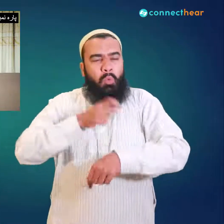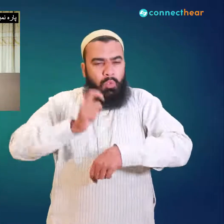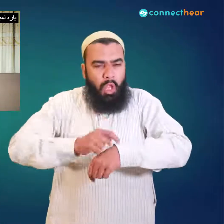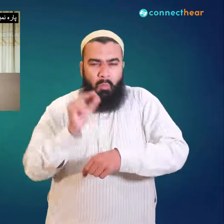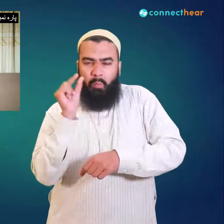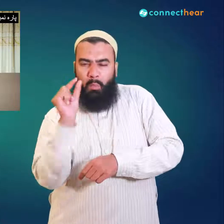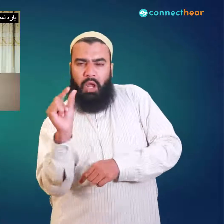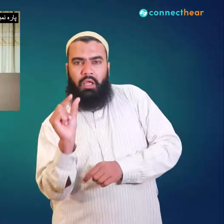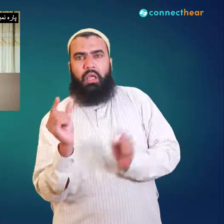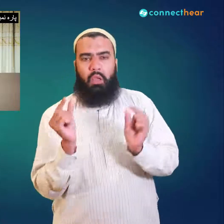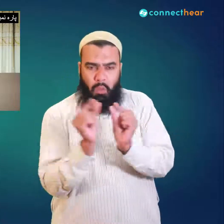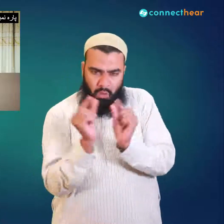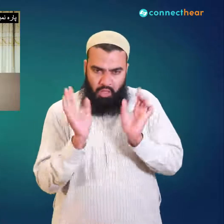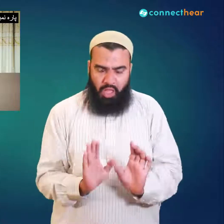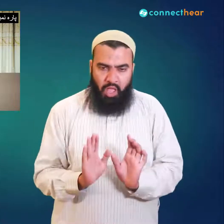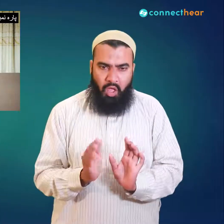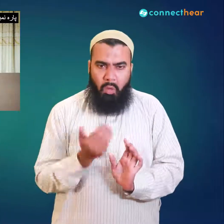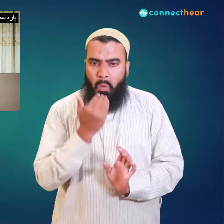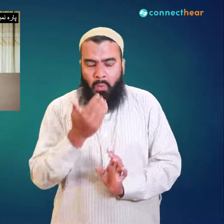درس بنی ہوئی ہے۔